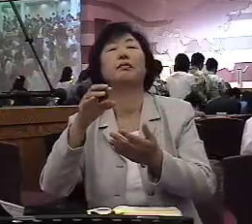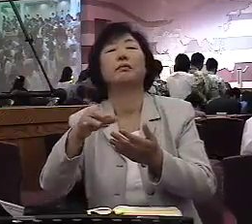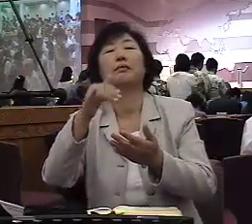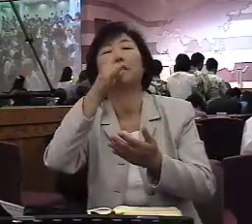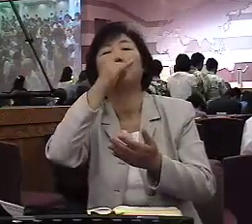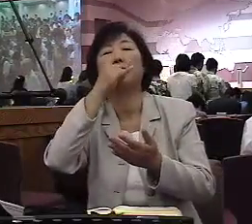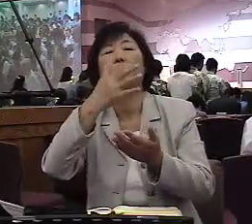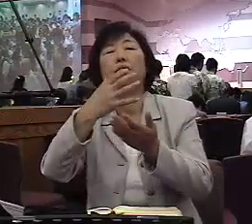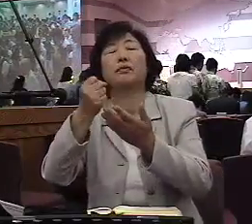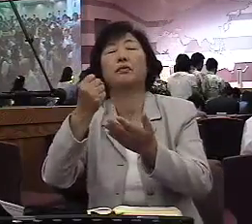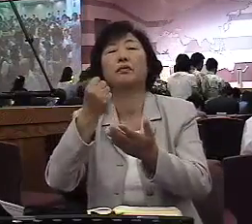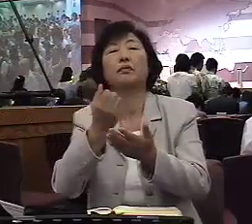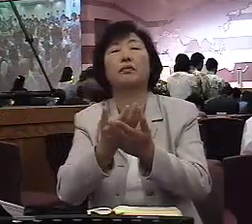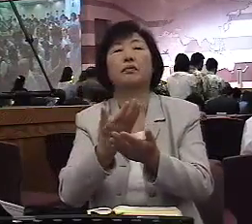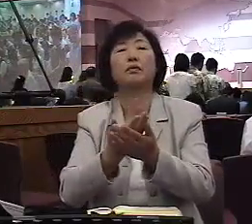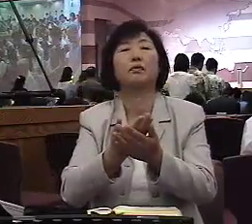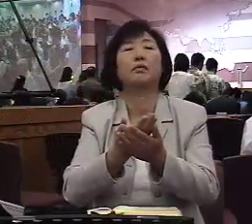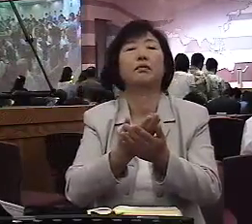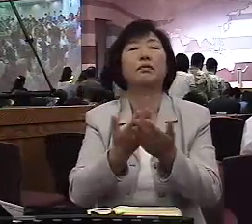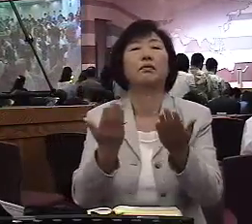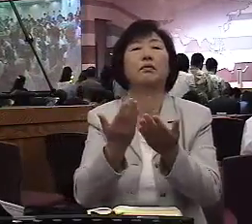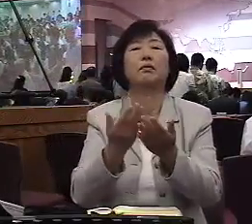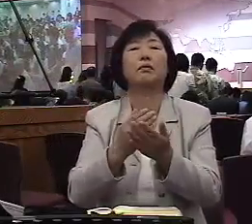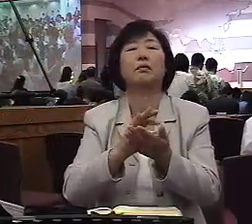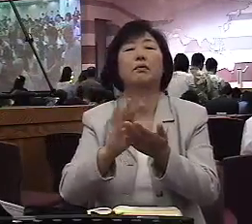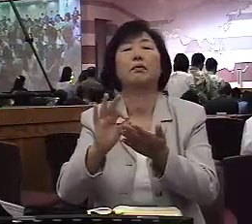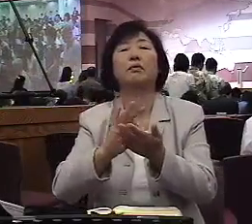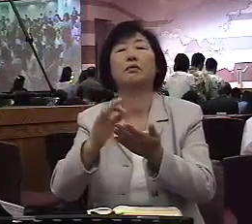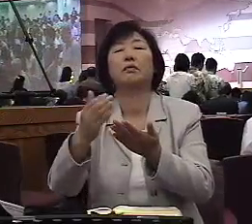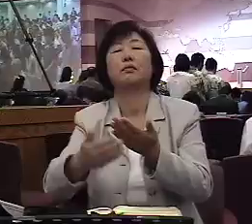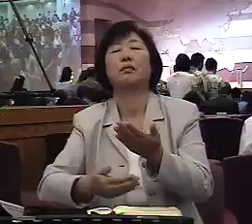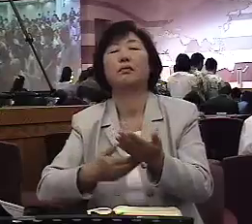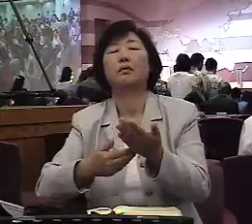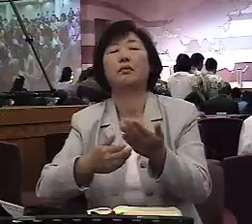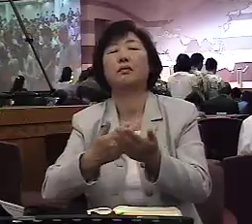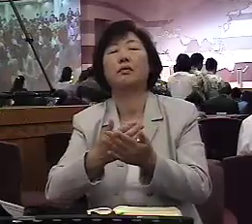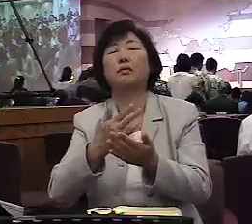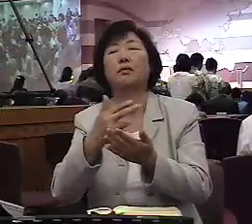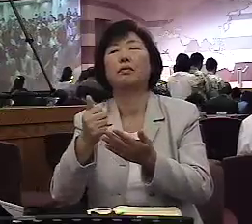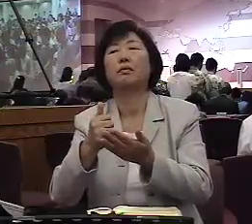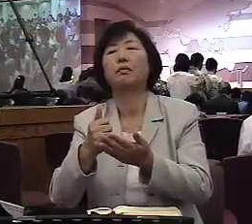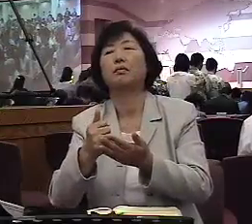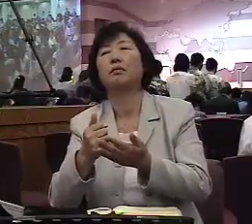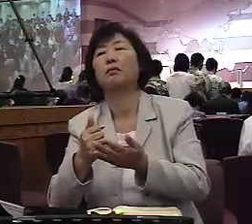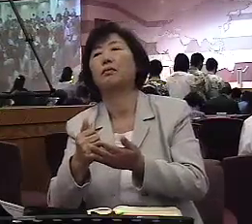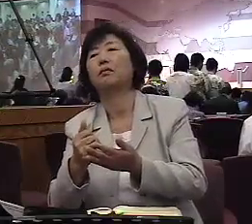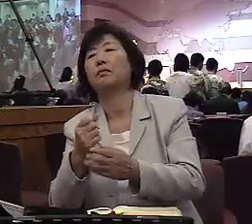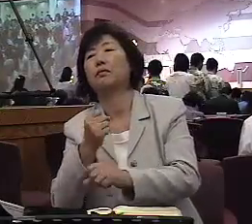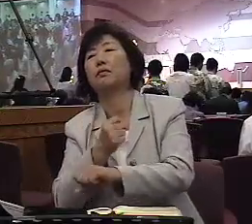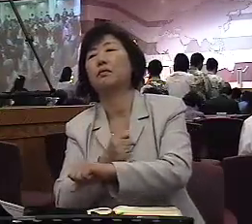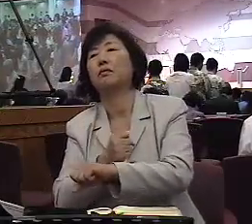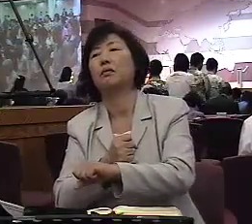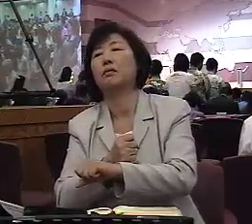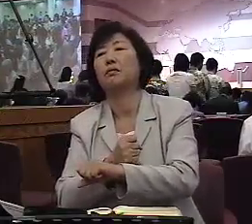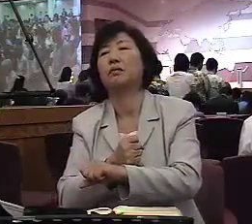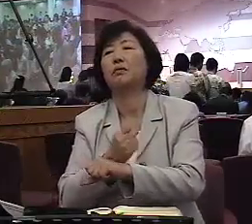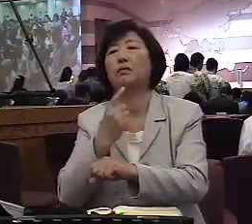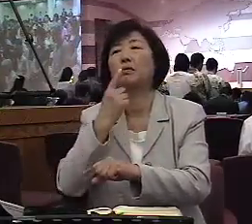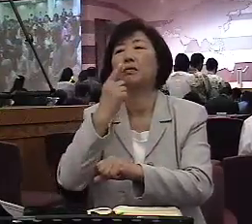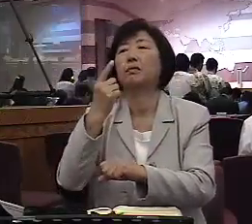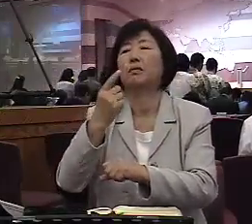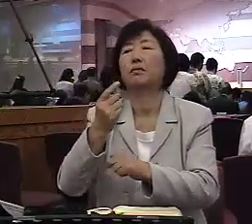있습니다. 받아주시옵소서. 사용해 주시옵소서. 주의 양떼를 먹이기를